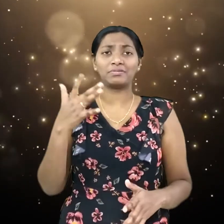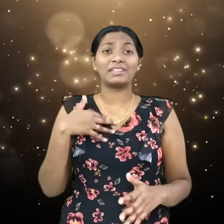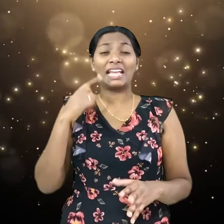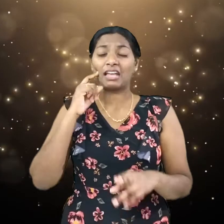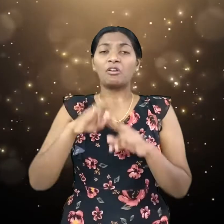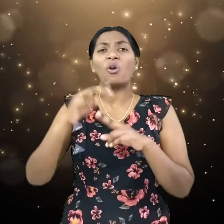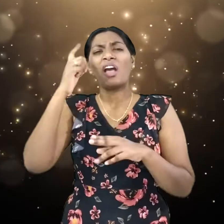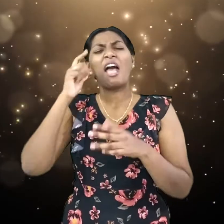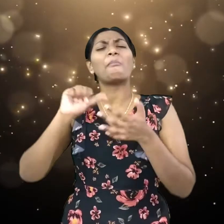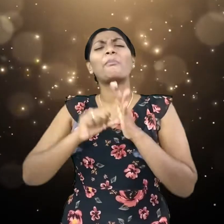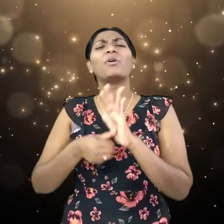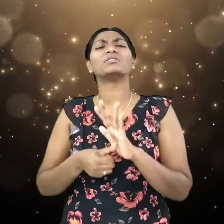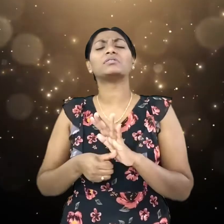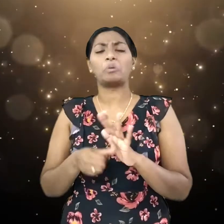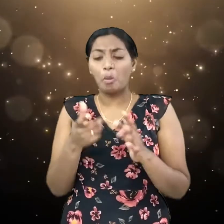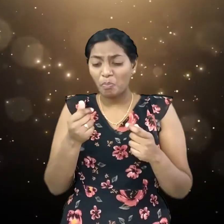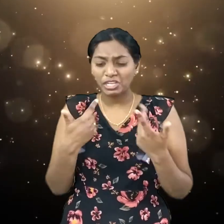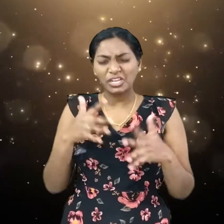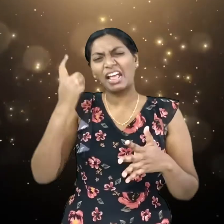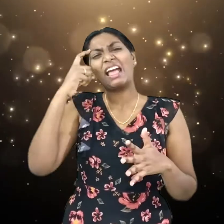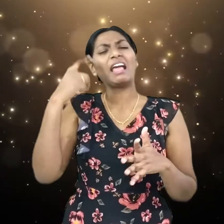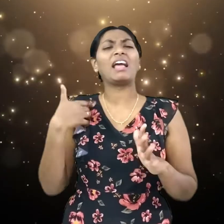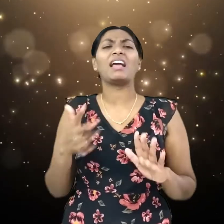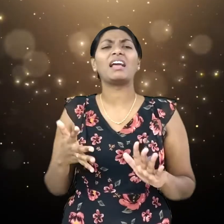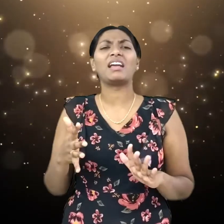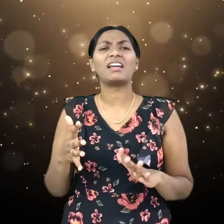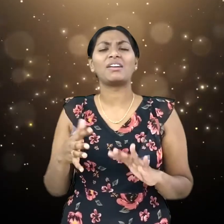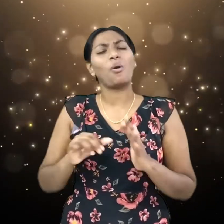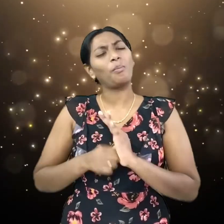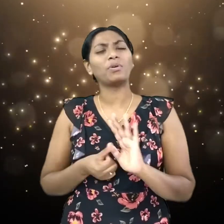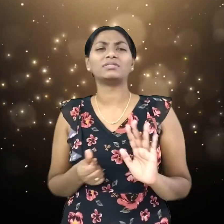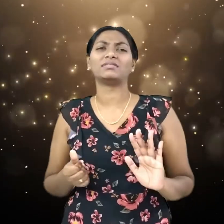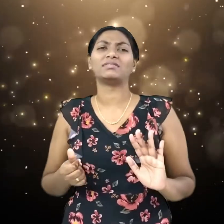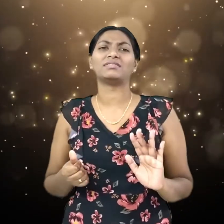यह सोचना मेरे लिए असंभव है कि मेरे पास पैसा नहीं होगा,